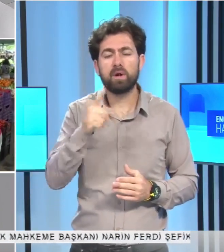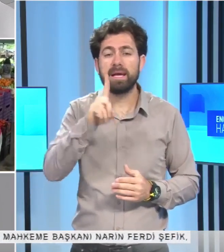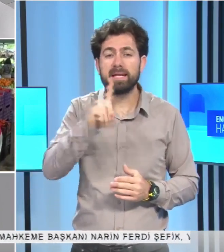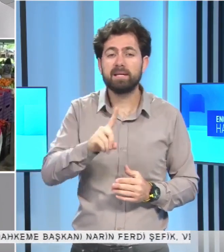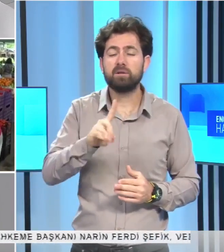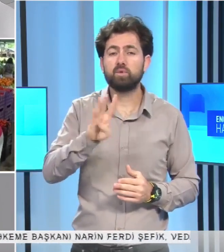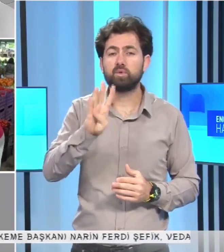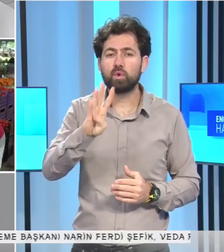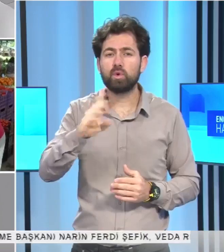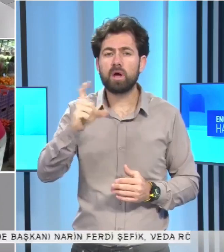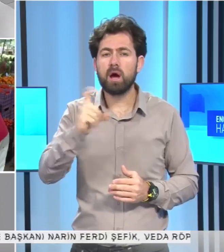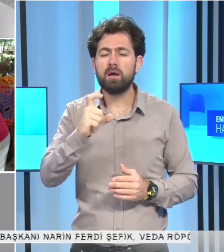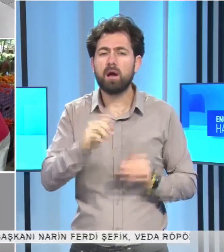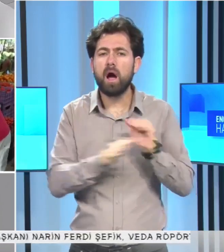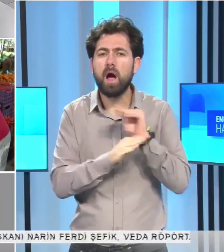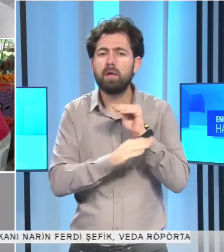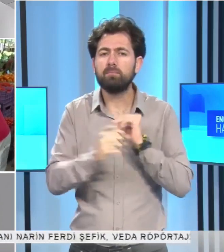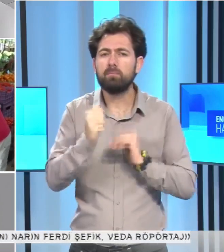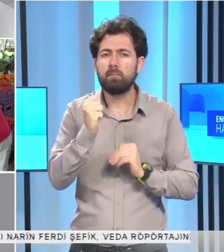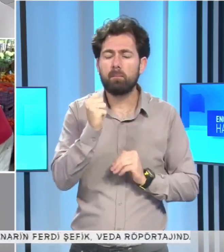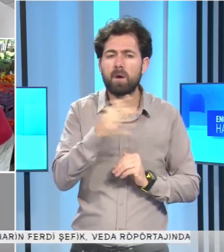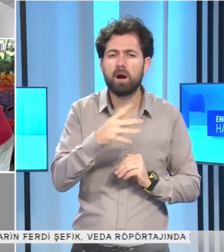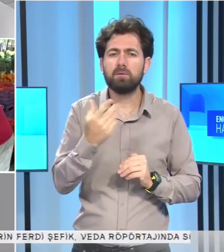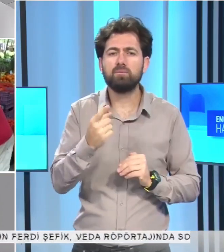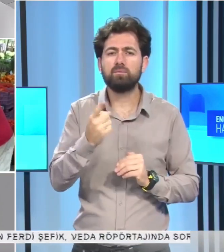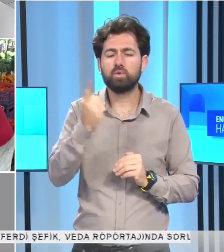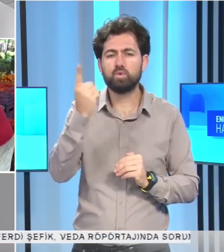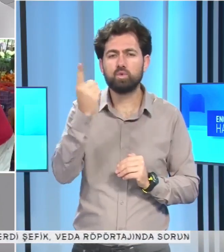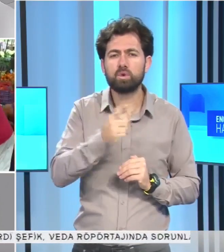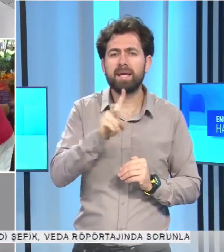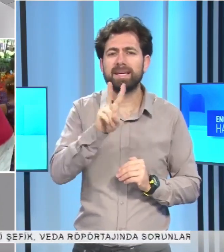Böylece ilk 4 aylık hayat pahalılığı